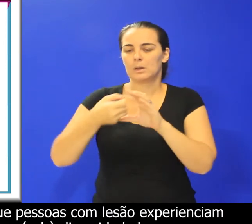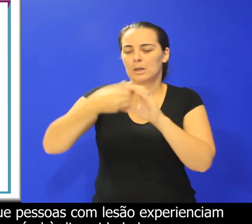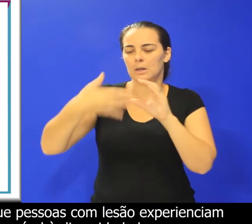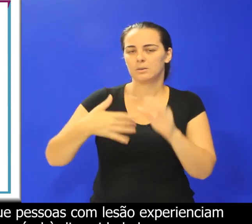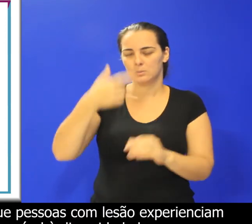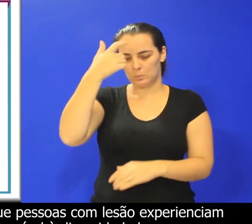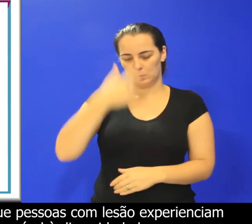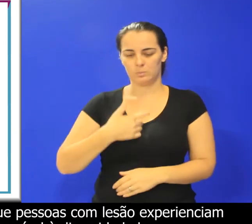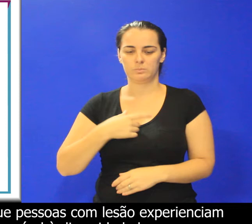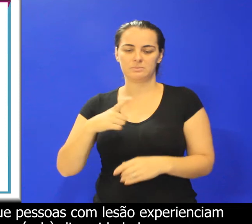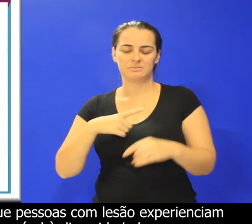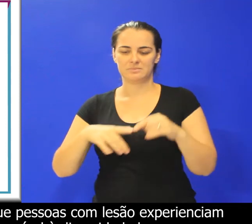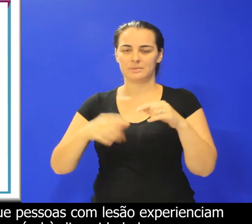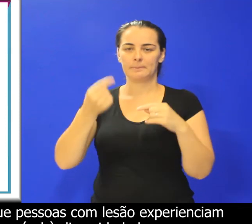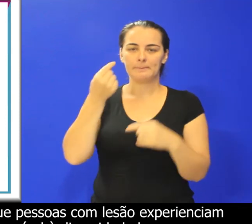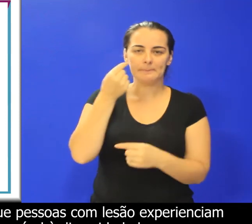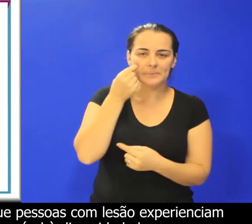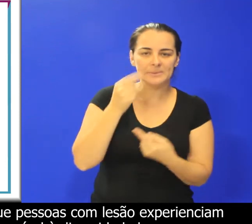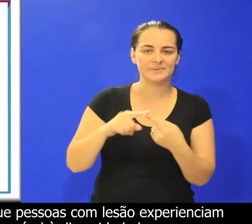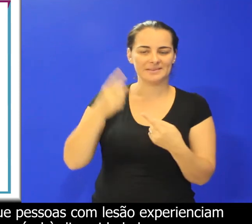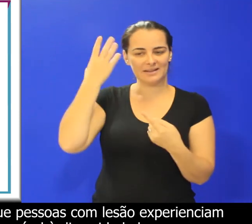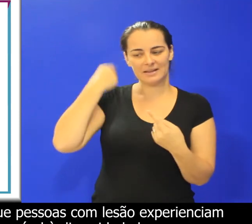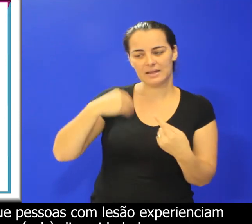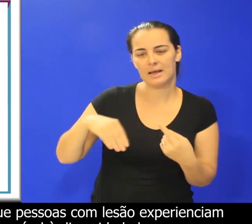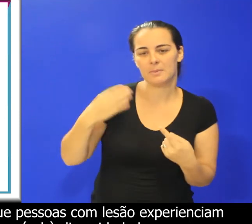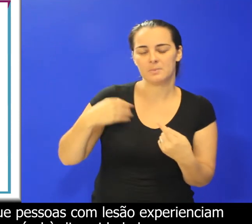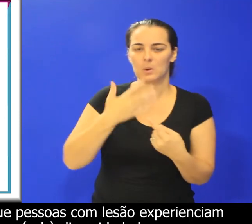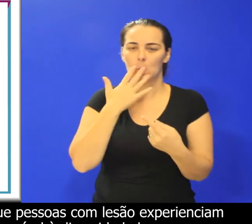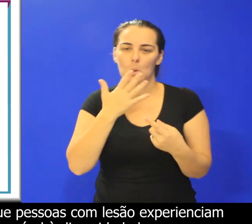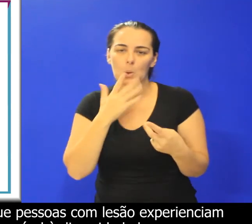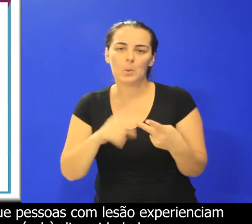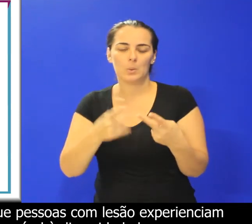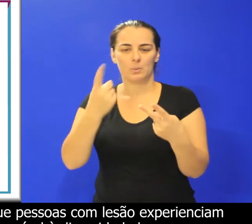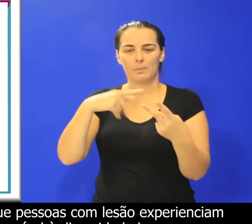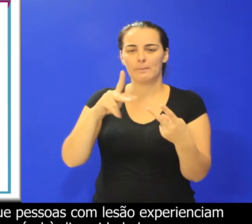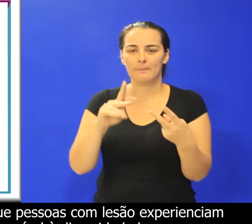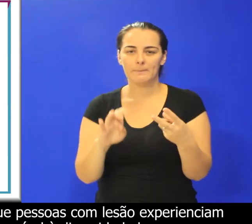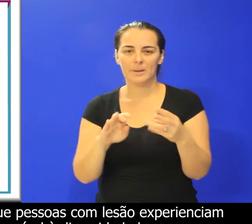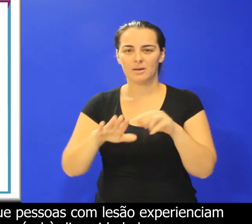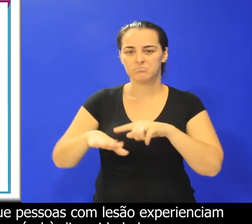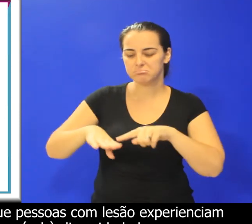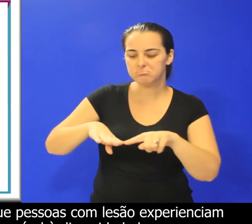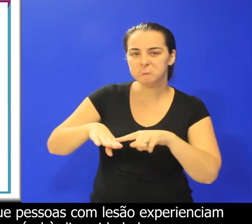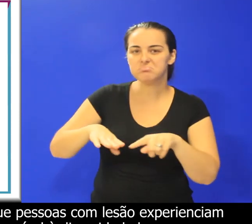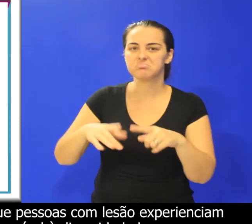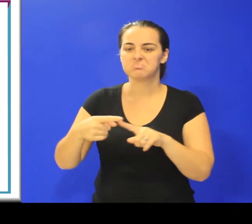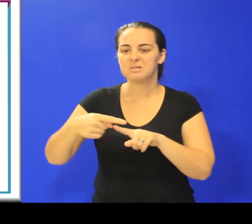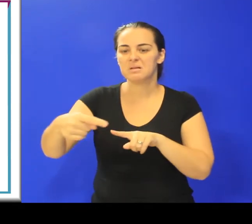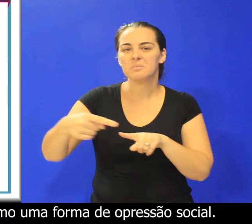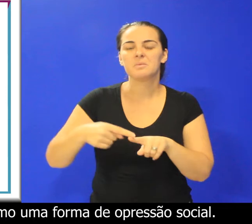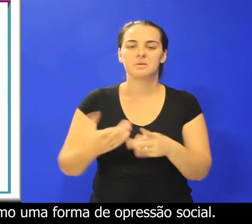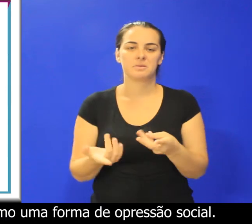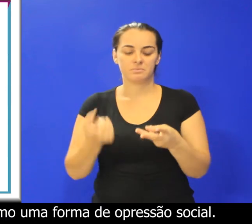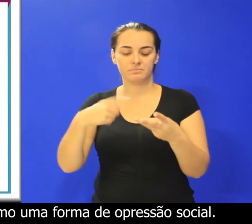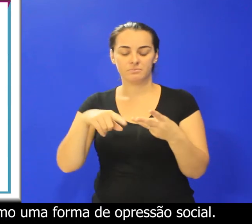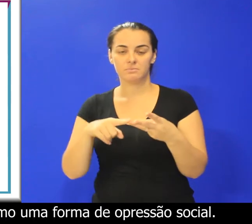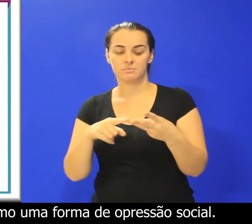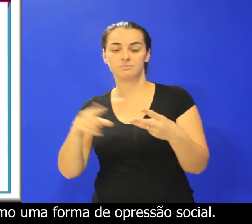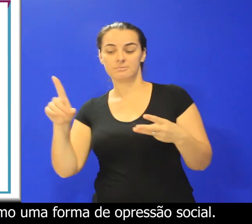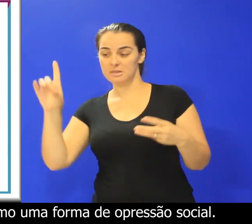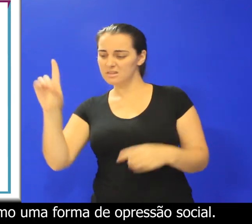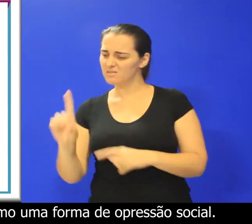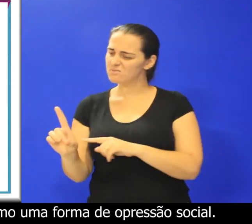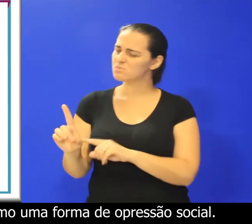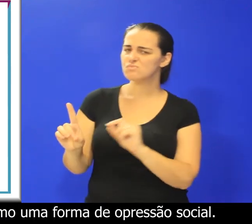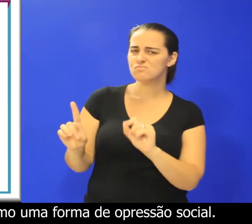deficiência passa a ser algo que pessoas com lesão experienciam em uma sociedade pouco sensível à diversidade humana, sendo entendido,